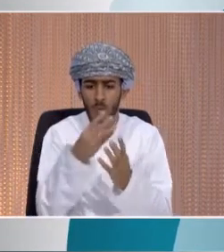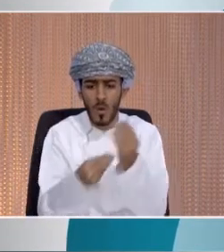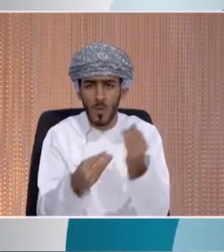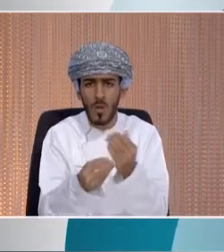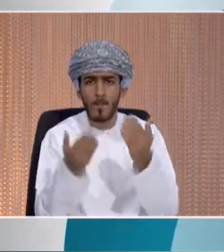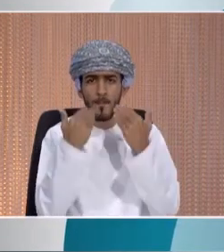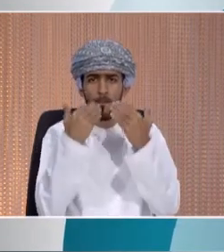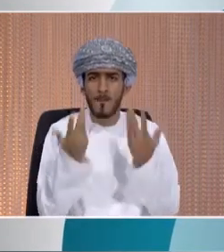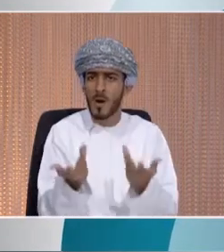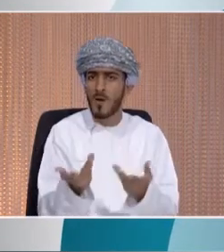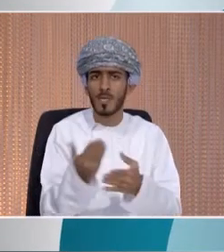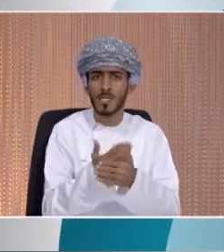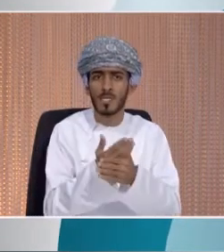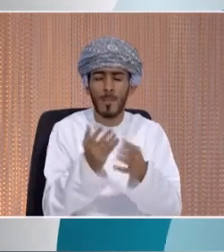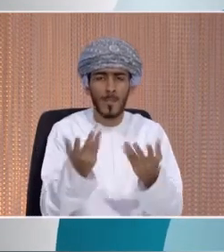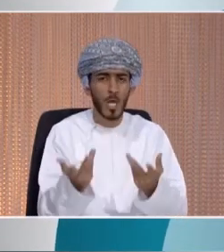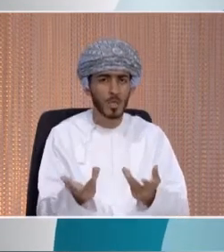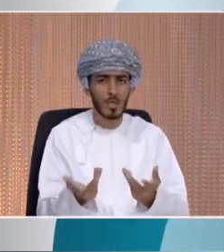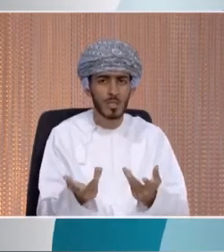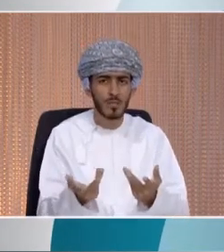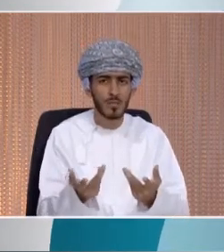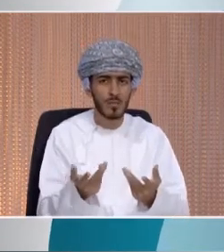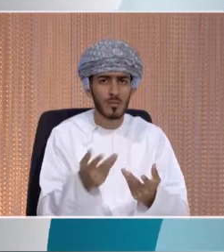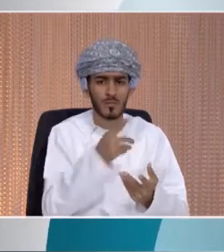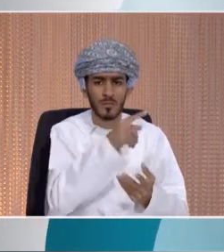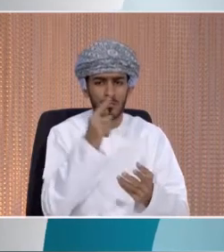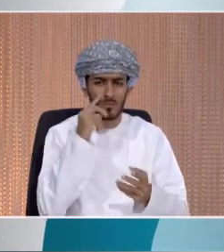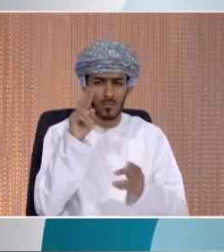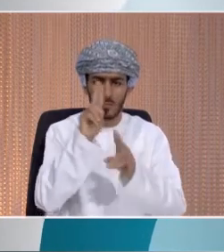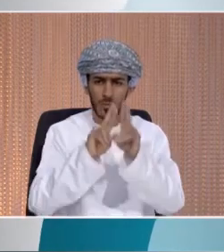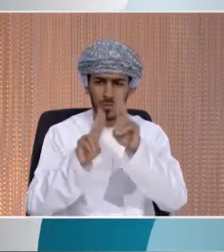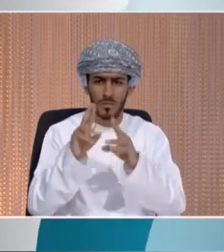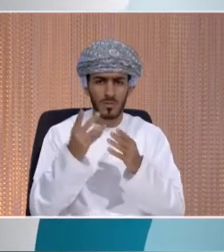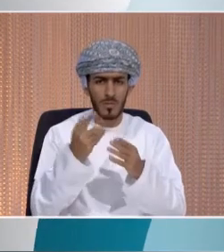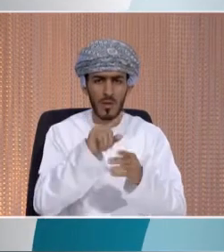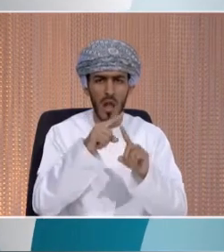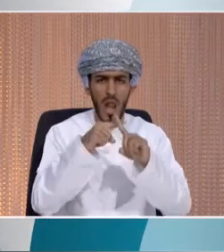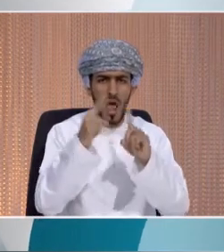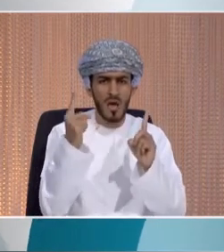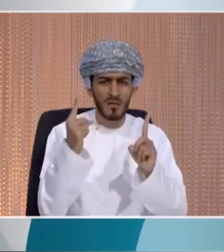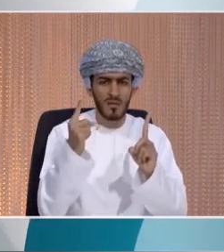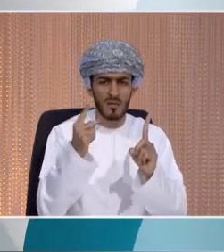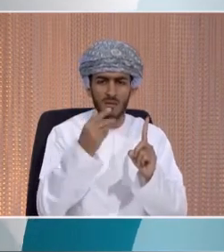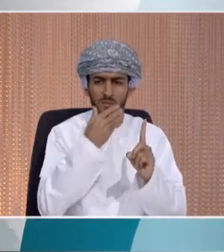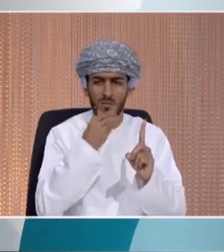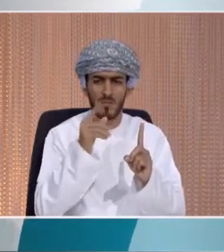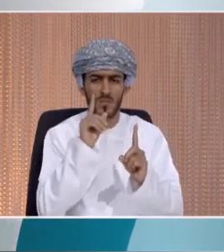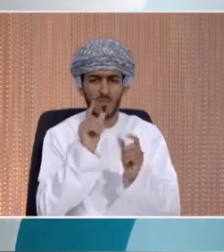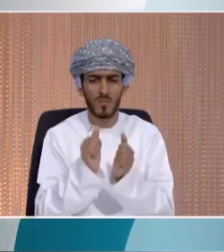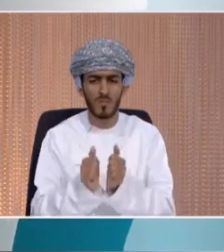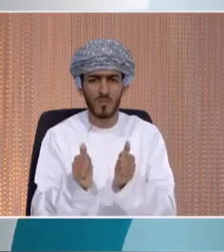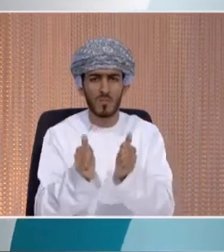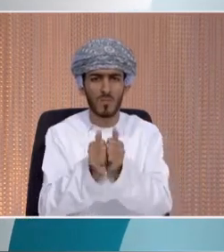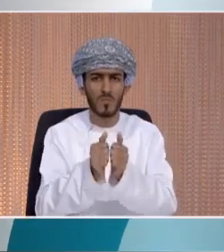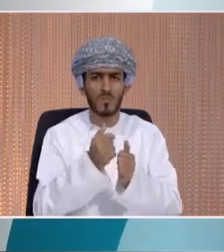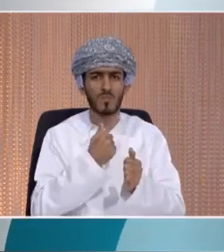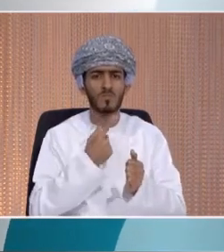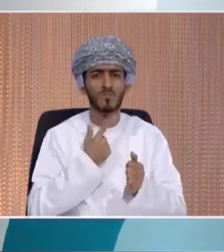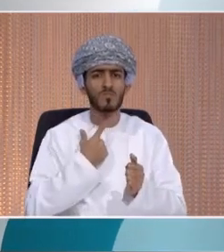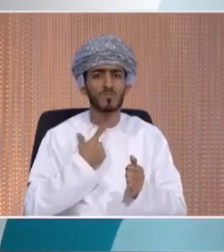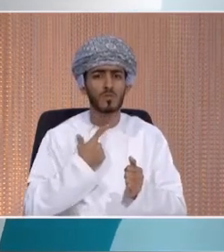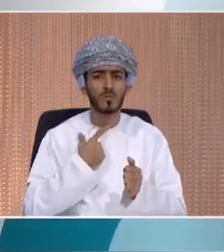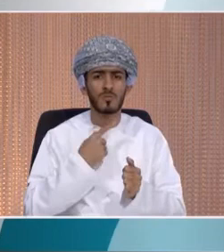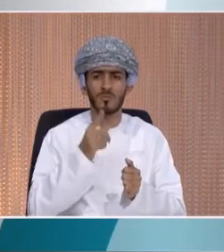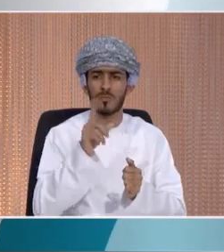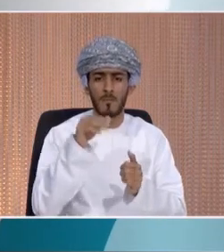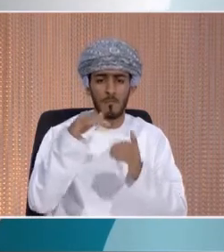لا يقدر أن يتحكم بنفسي في مرحلة المراهقة وغيرها. لكن هذا الأمر إن كان وجد أو هو